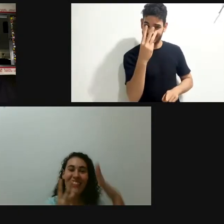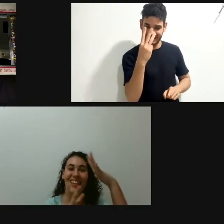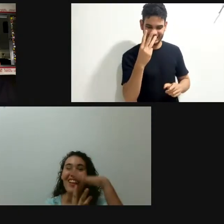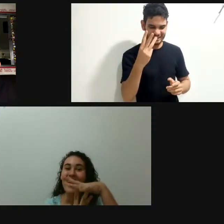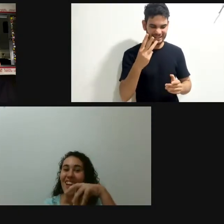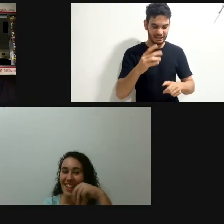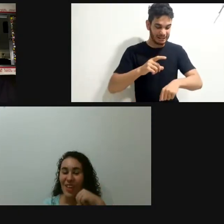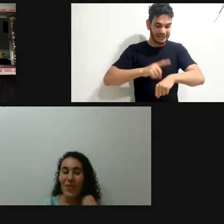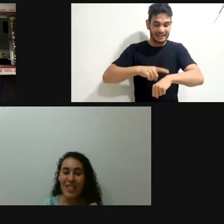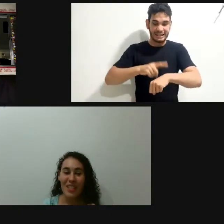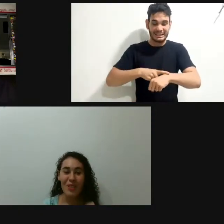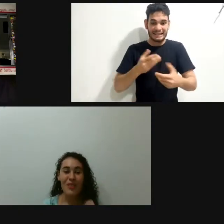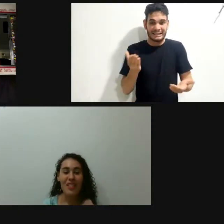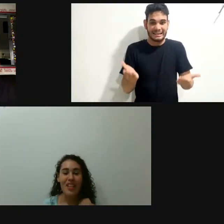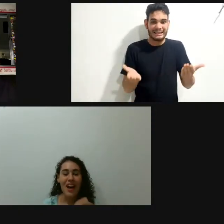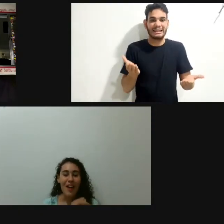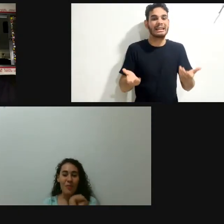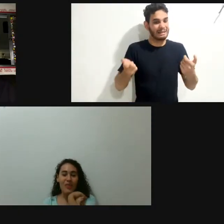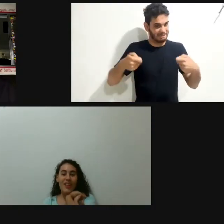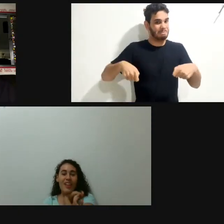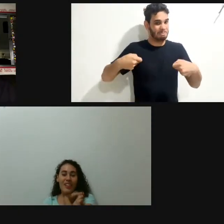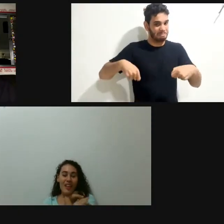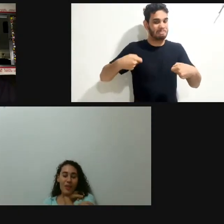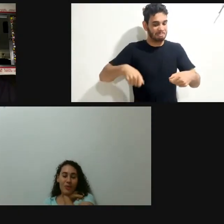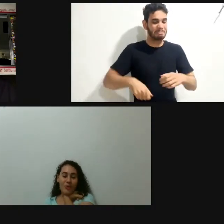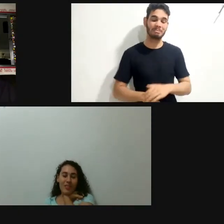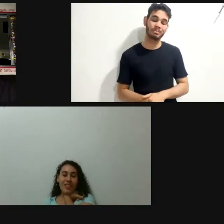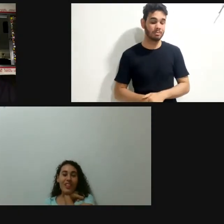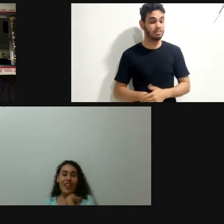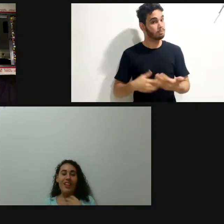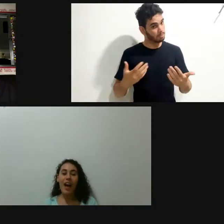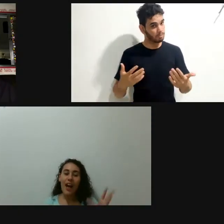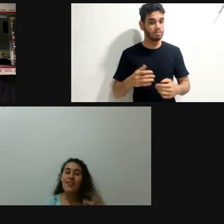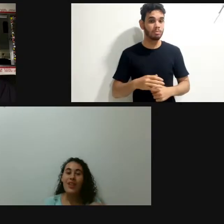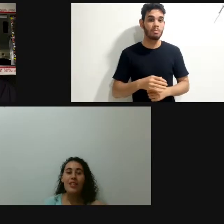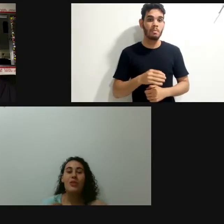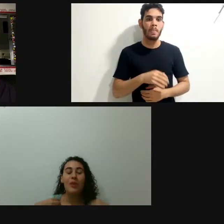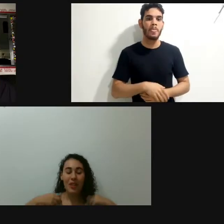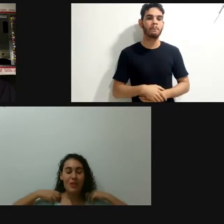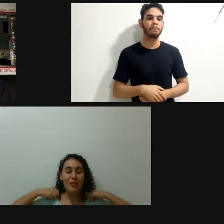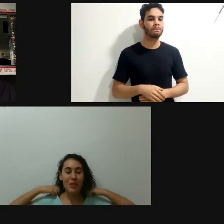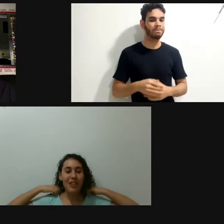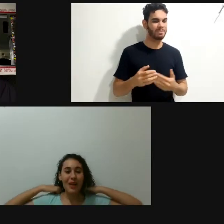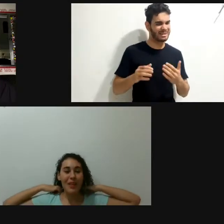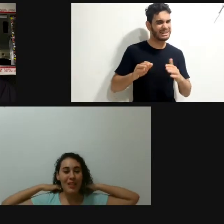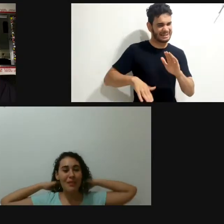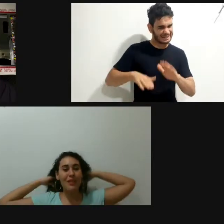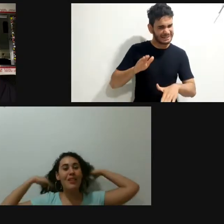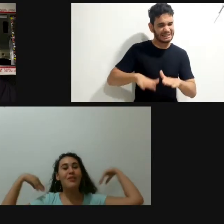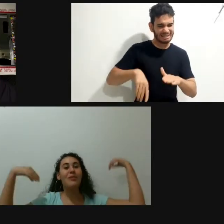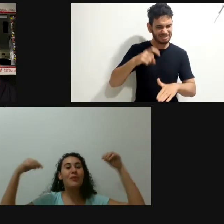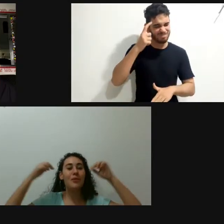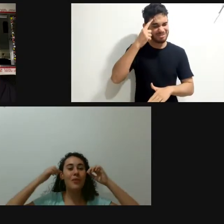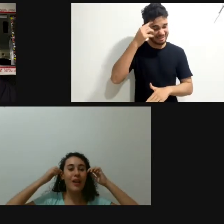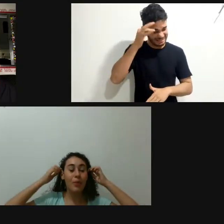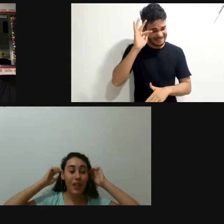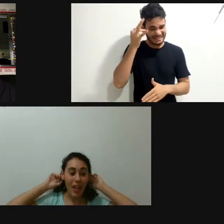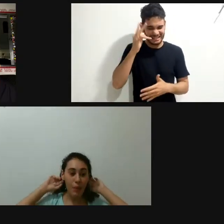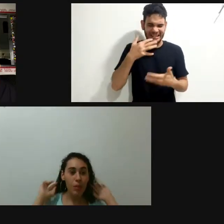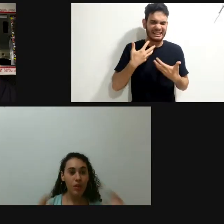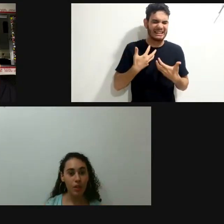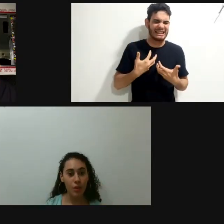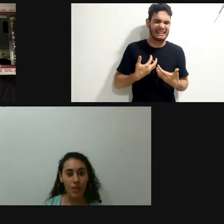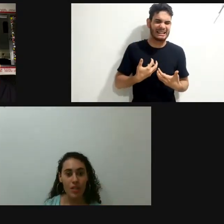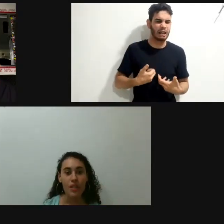coisas que eu preciso conciliar. Então, dá às vezes um pouquinho de dor de cabeça mesmo, porque